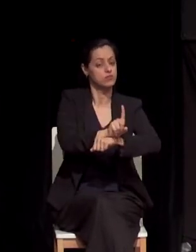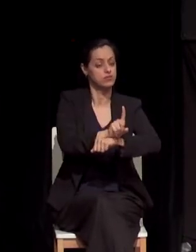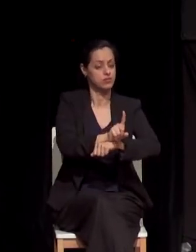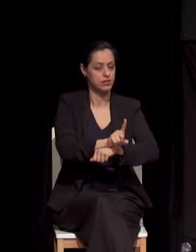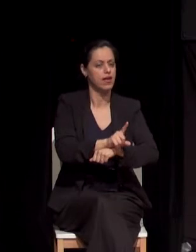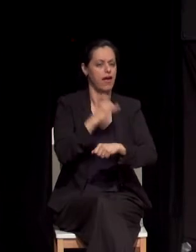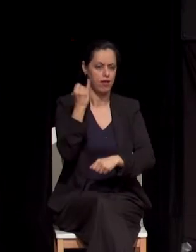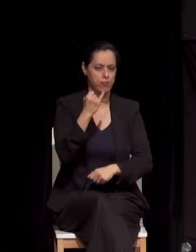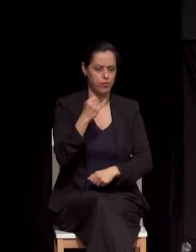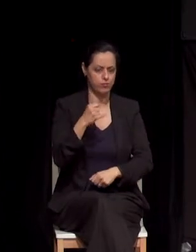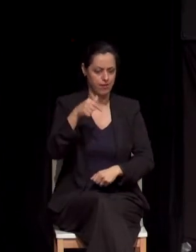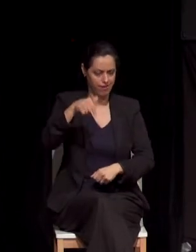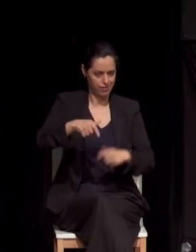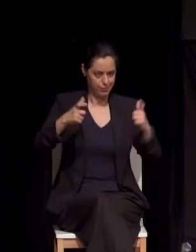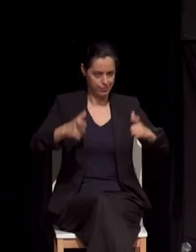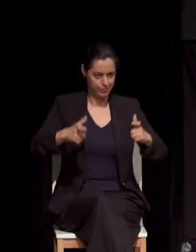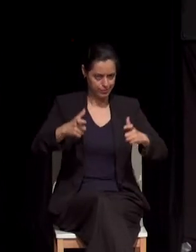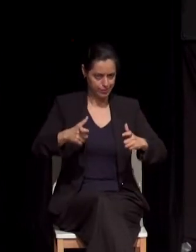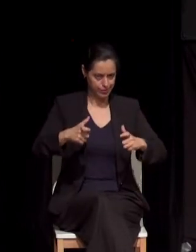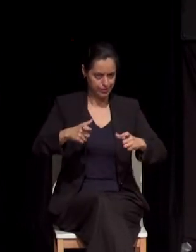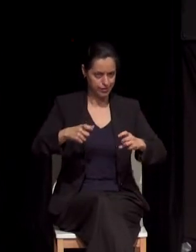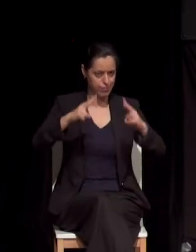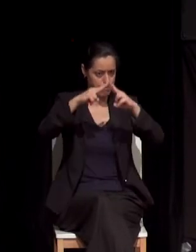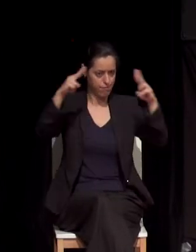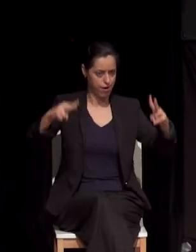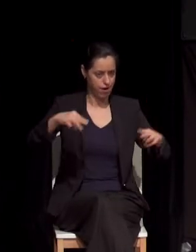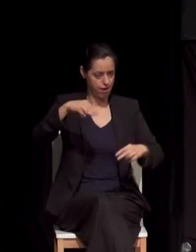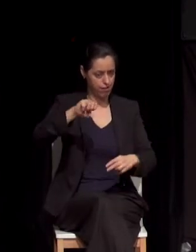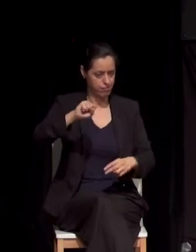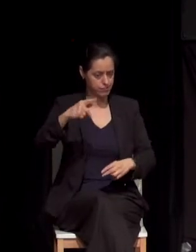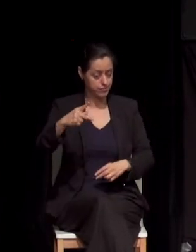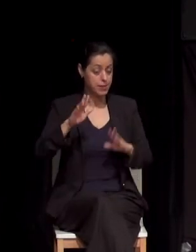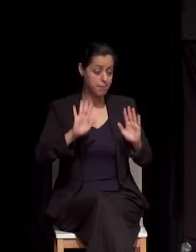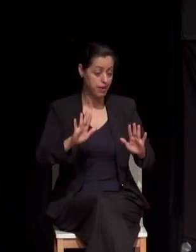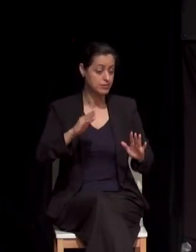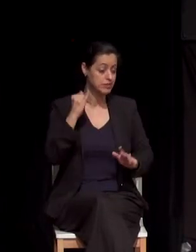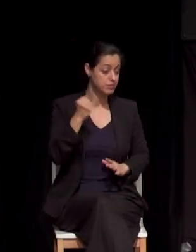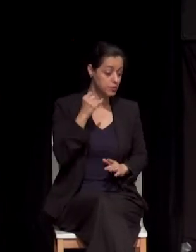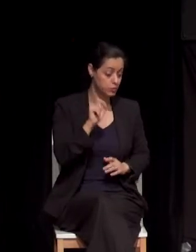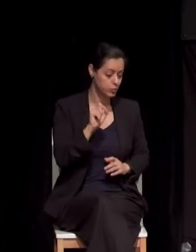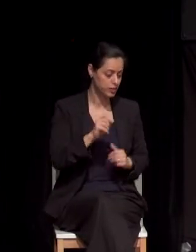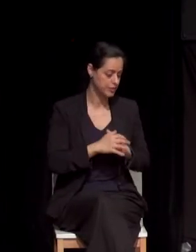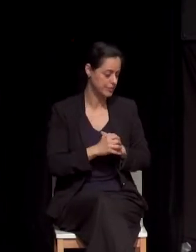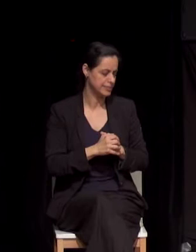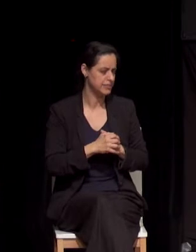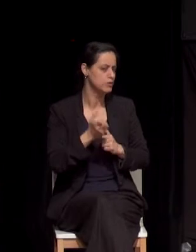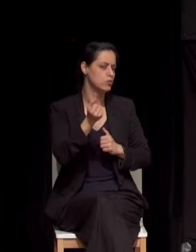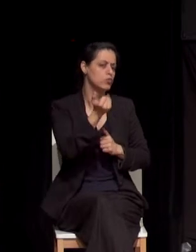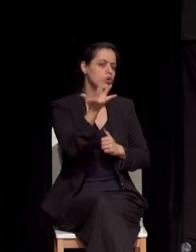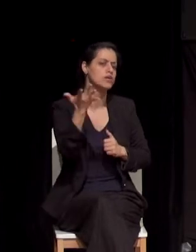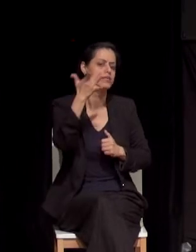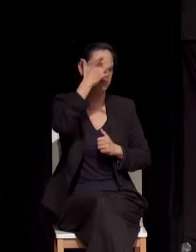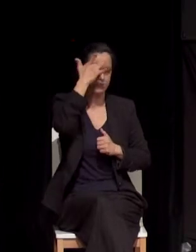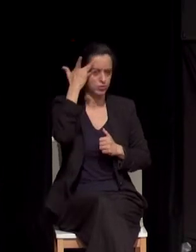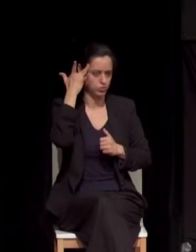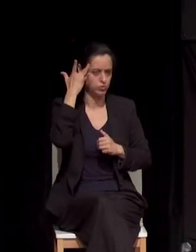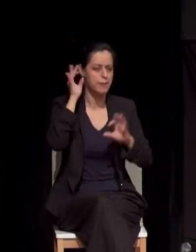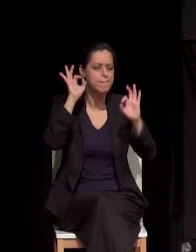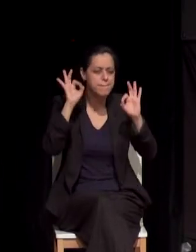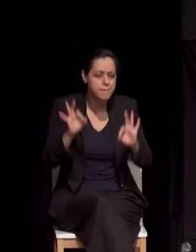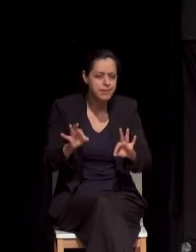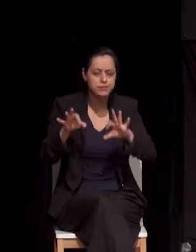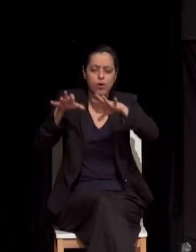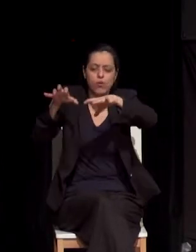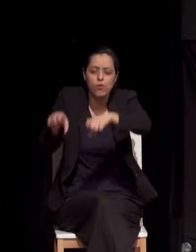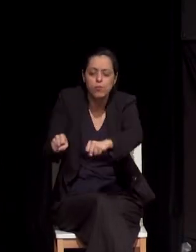aqui no MASP conversando sobre isso, mas acho que é importante também a gente se perguntar quantas pessoas estão ocupando espaços